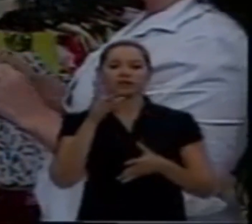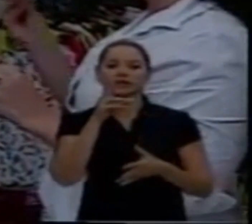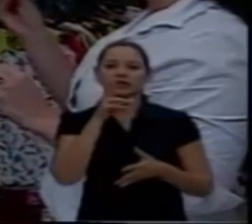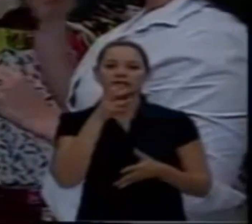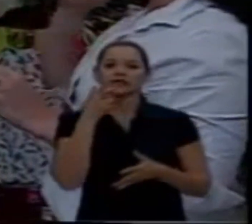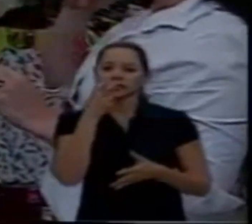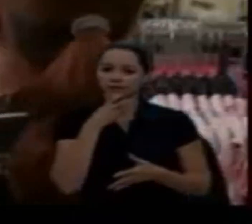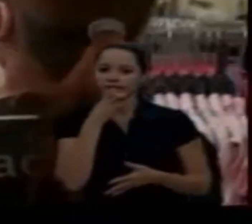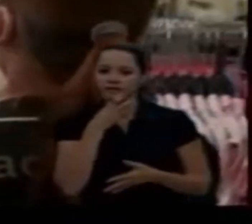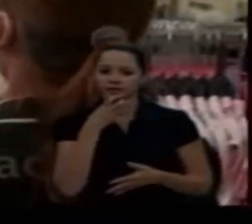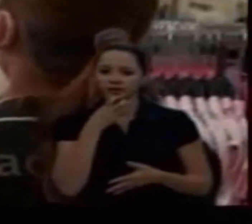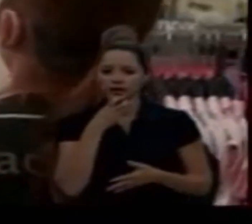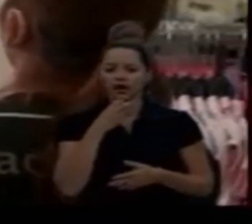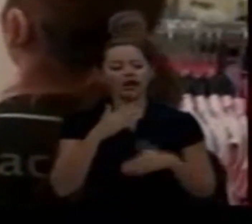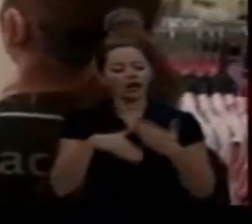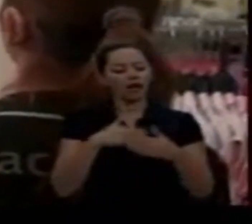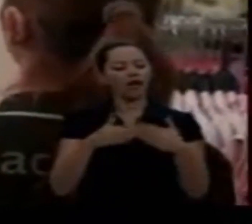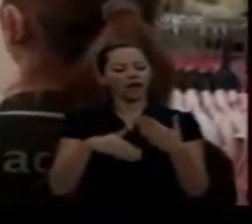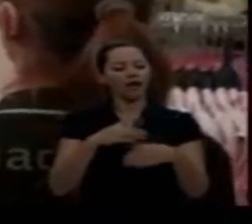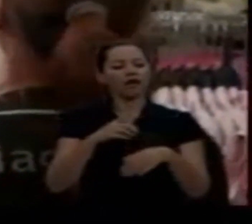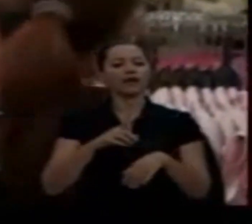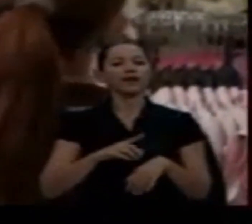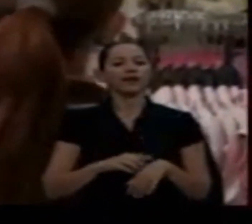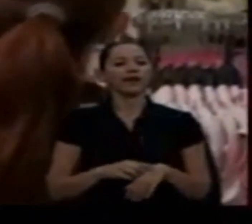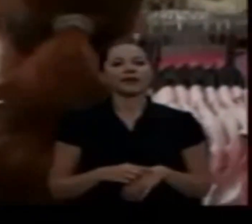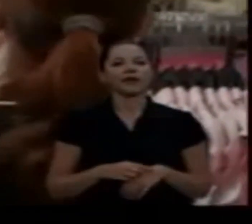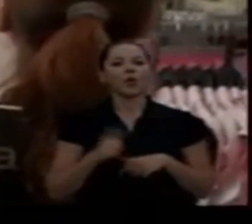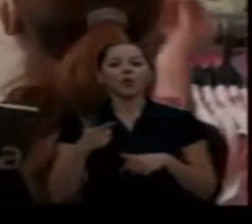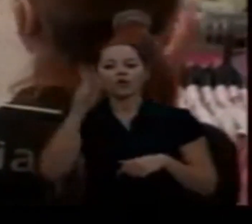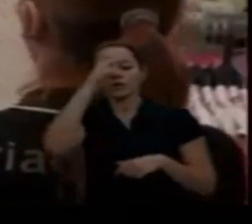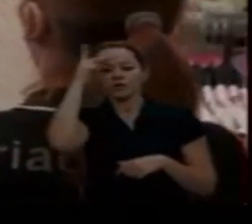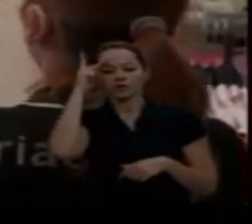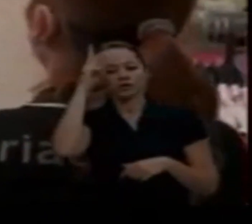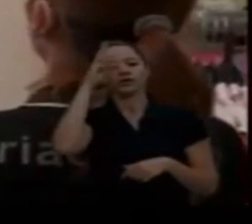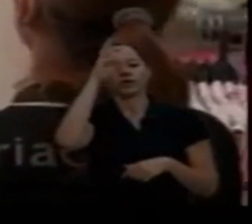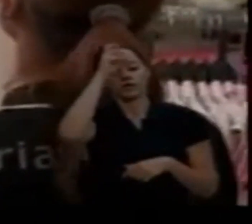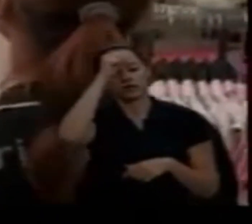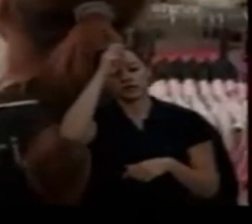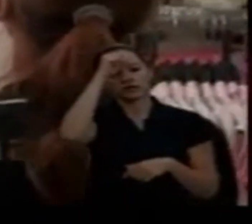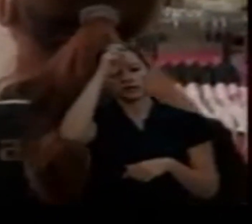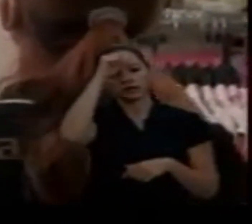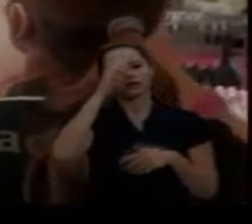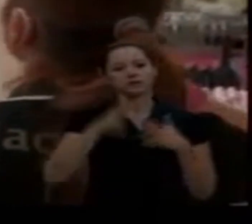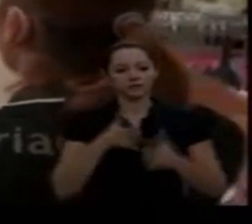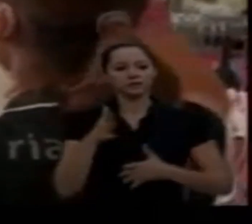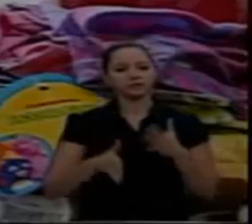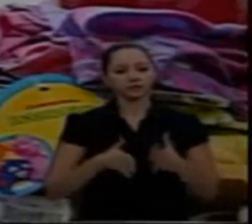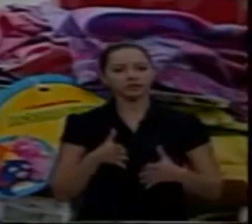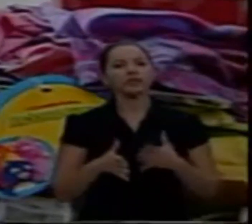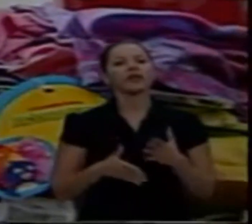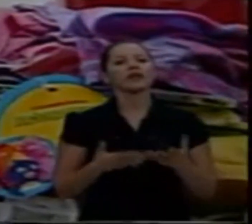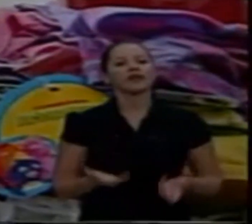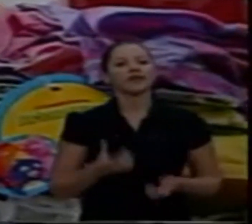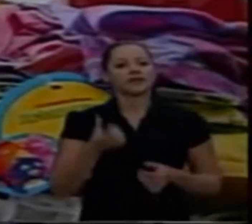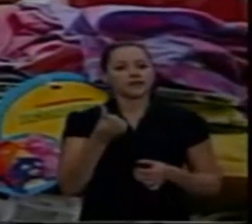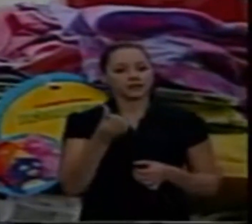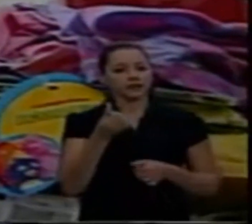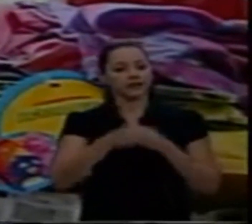labial. Com o passar do tempo, outros funcionários também acabaram aprendendo a língua de sinais. Há 6 anos, no mesmo